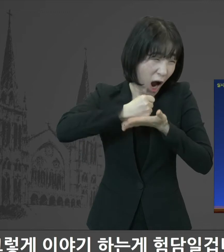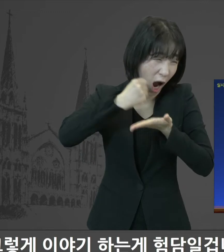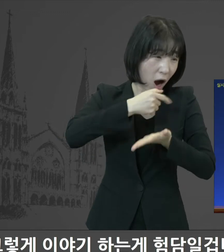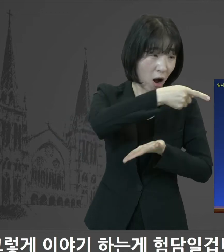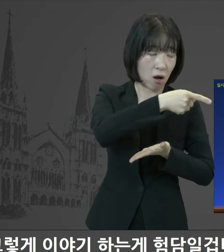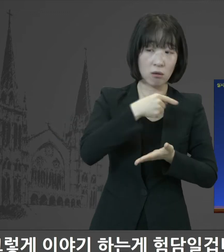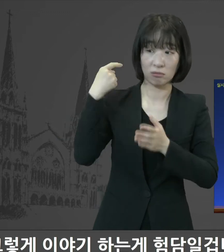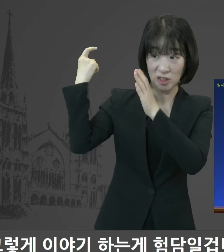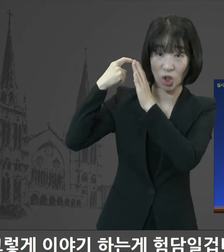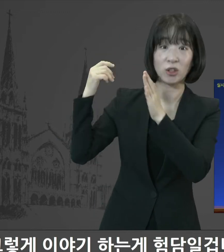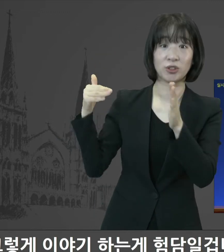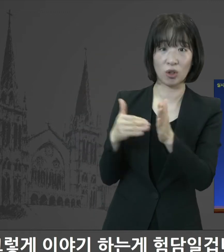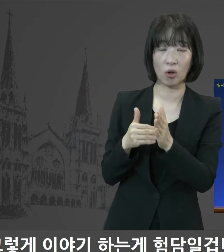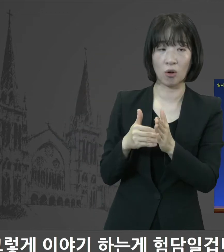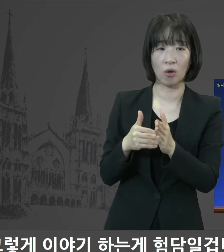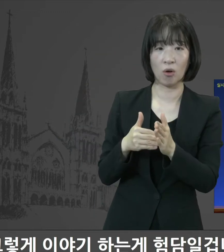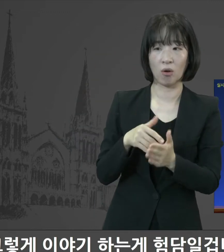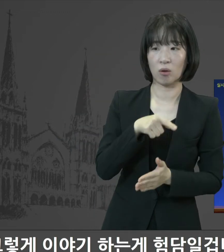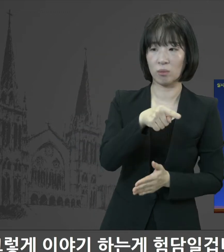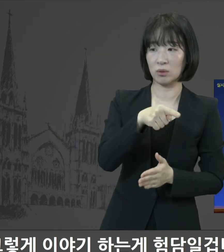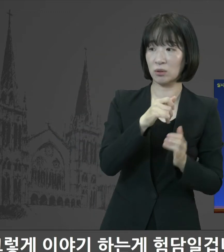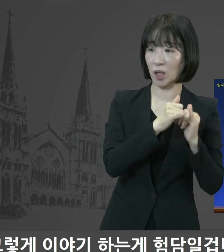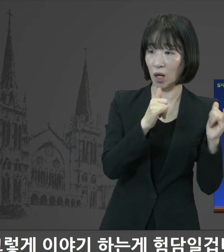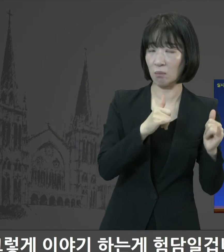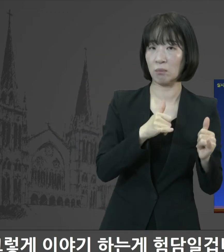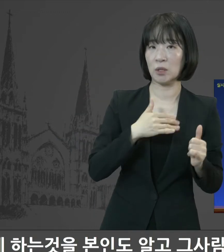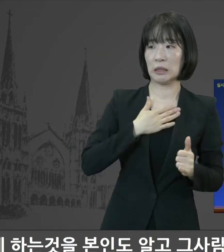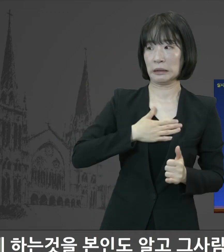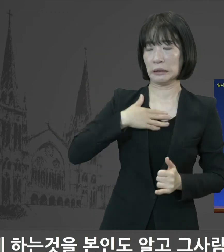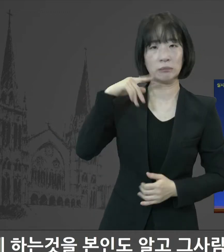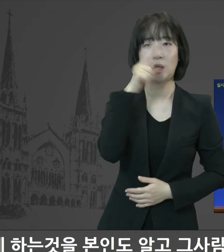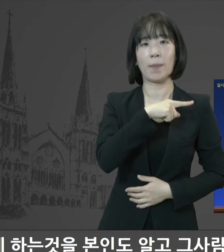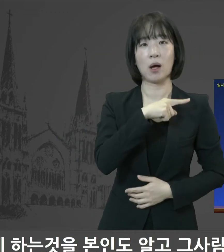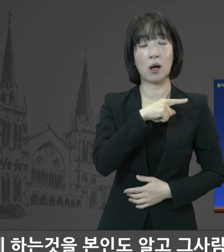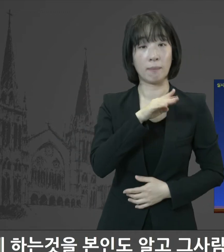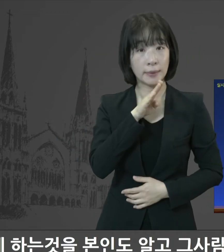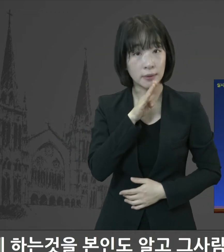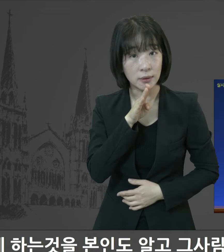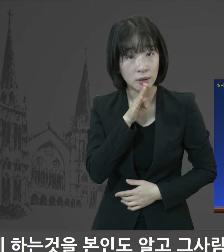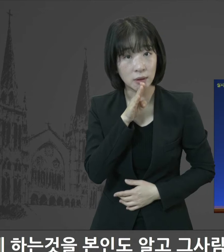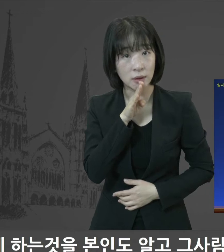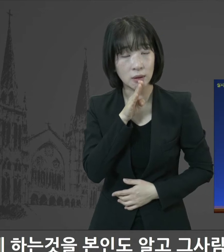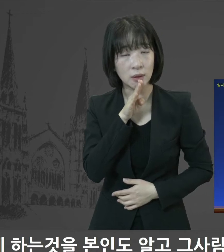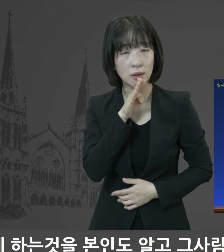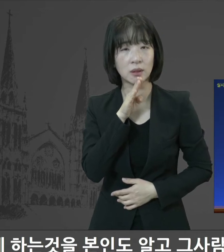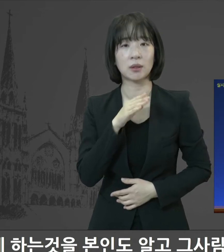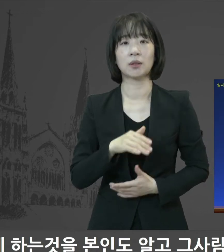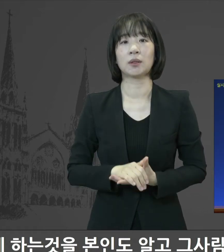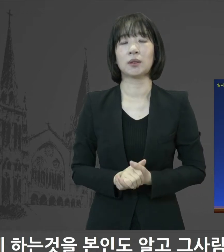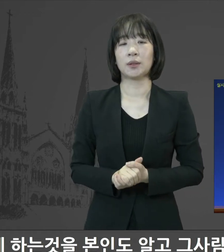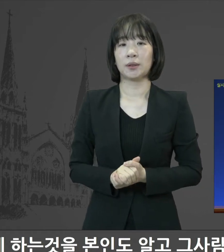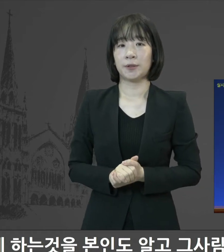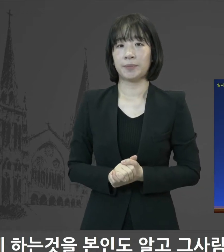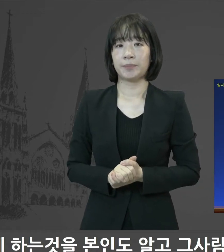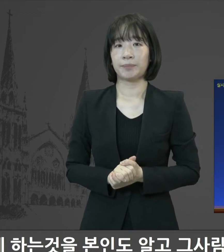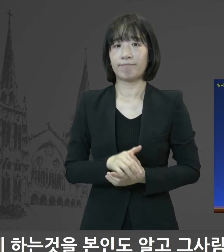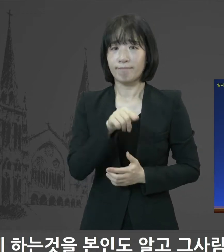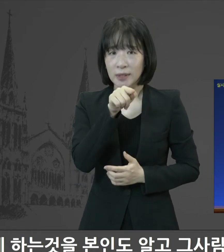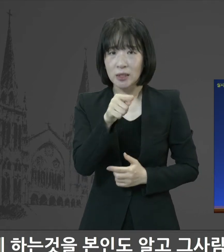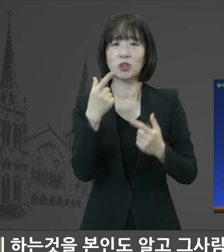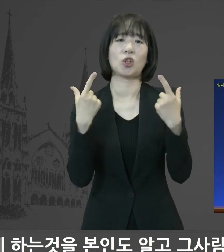마음 아프겠어요? 여러분 혹시 그런 험담 듣고 마음 아픈 적 있으실 것 같아요. 그